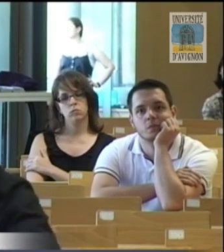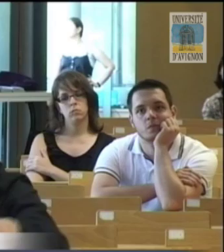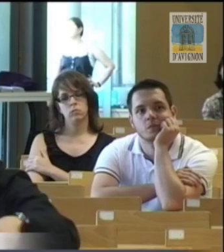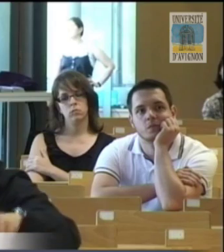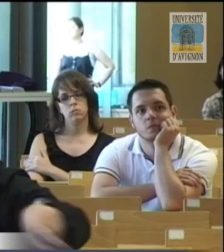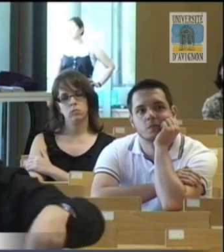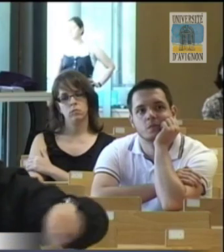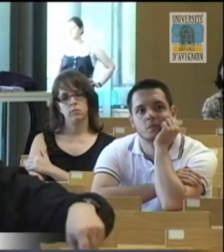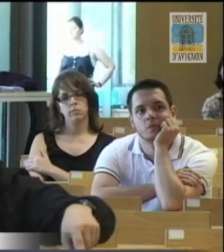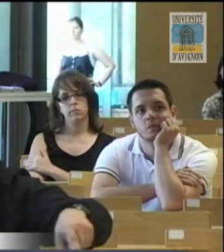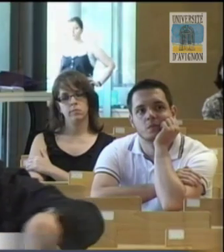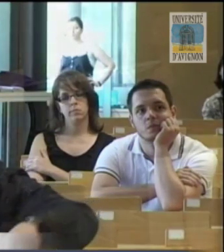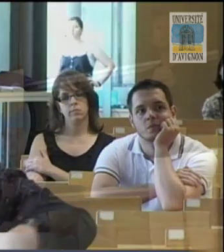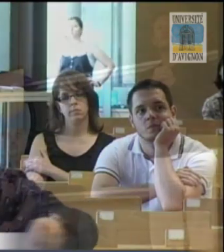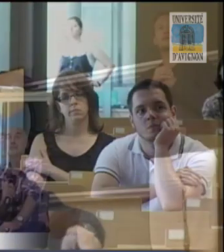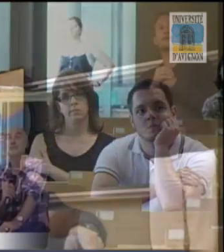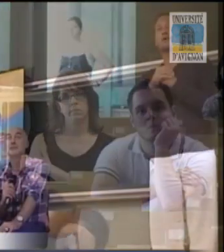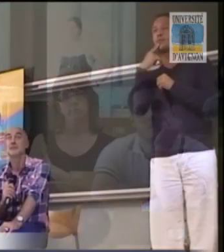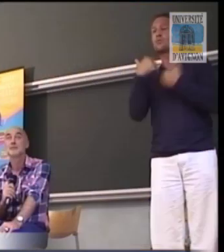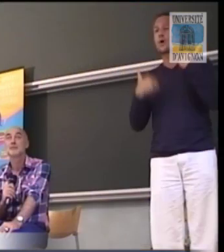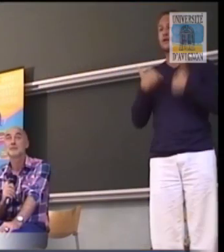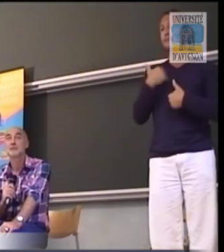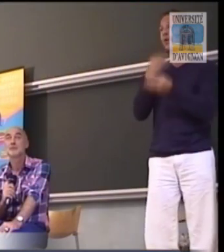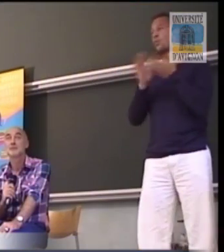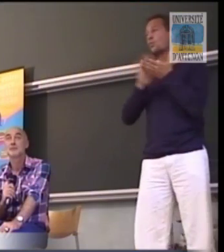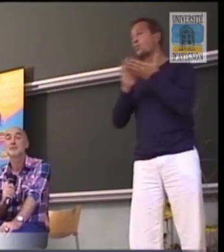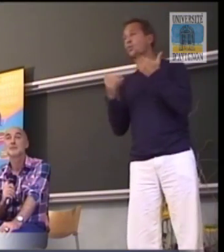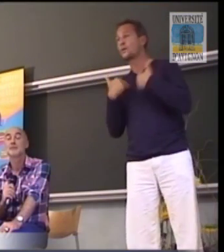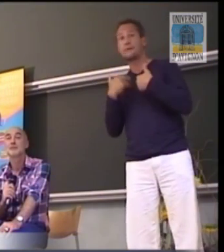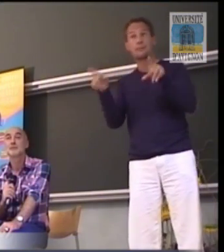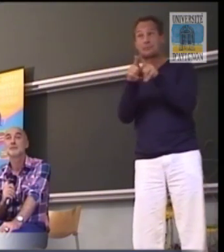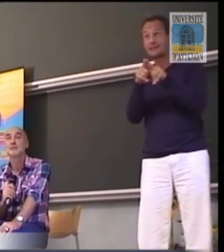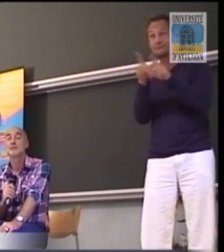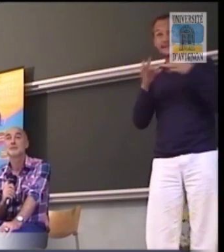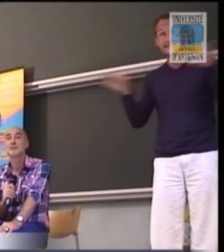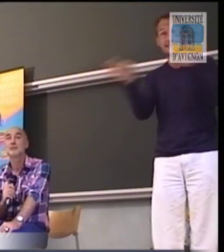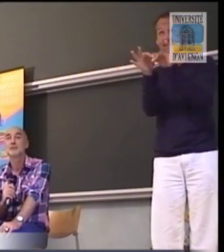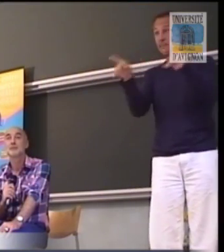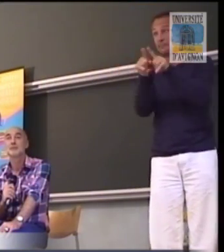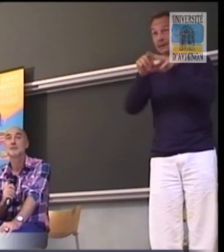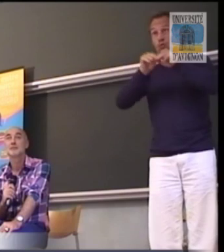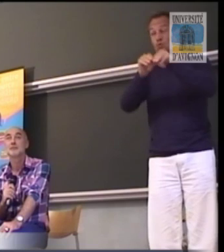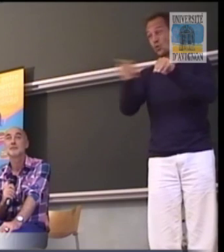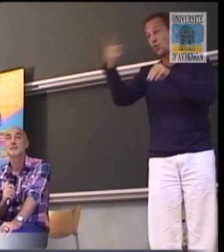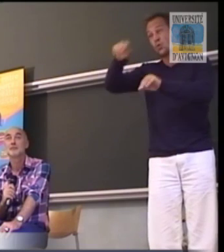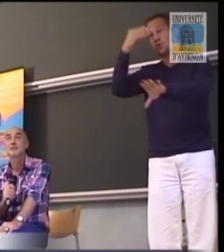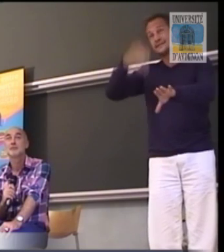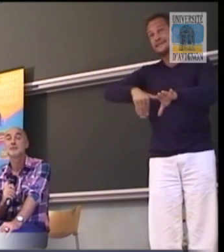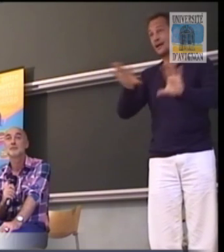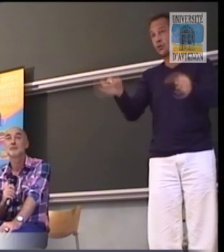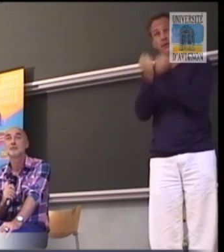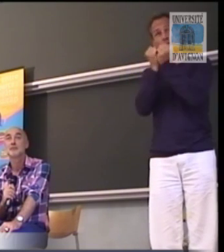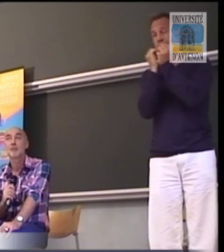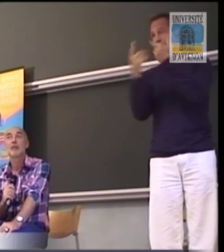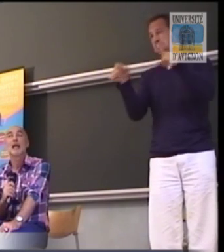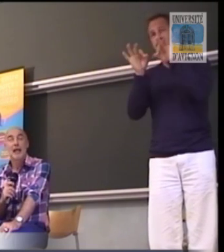Parce que tous ceux qui partagent la promotion handicapée et non handicapée ensemble, la même promotion, savent très bien qu'ils ont les mêmes compétences. Et c'est la seule manière dont on